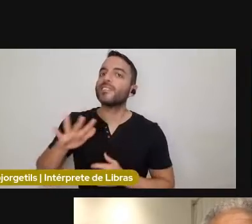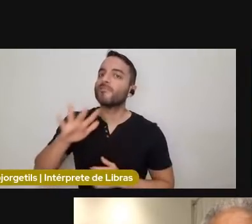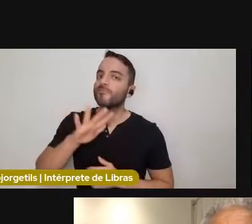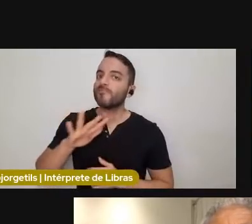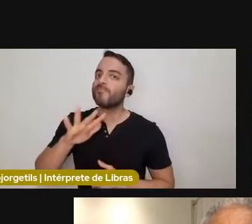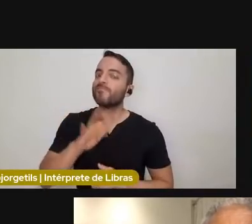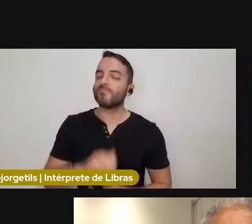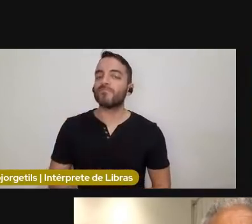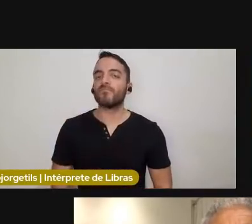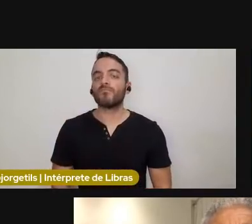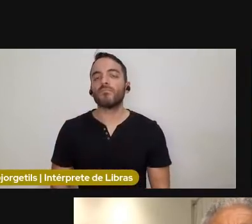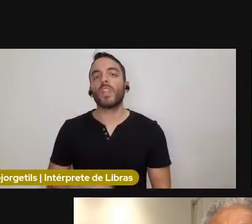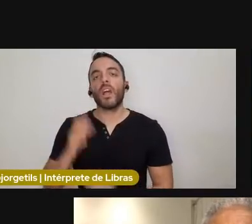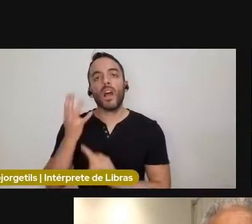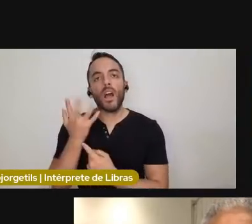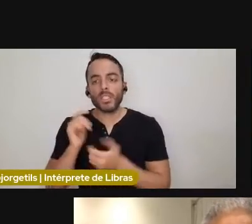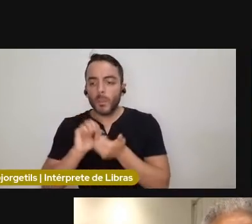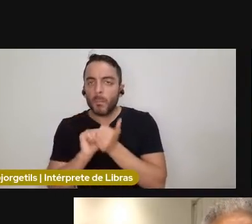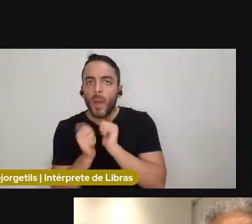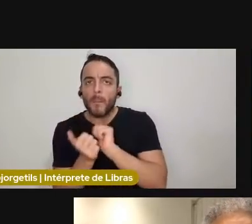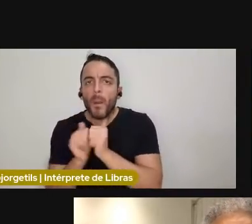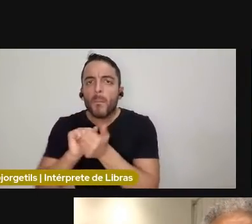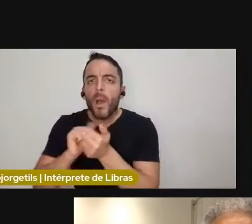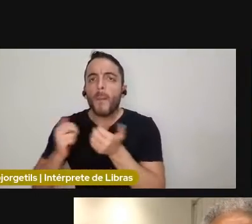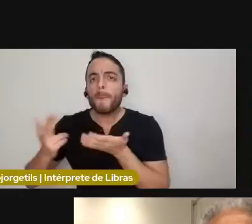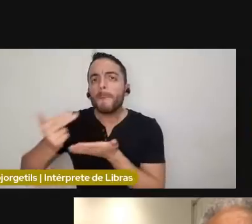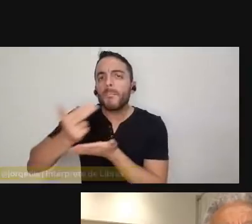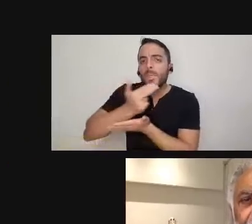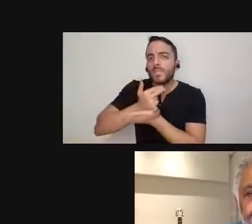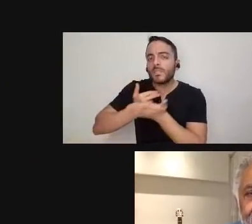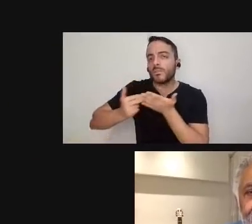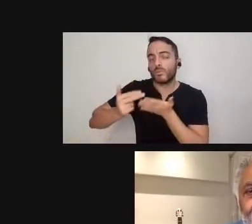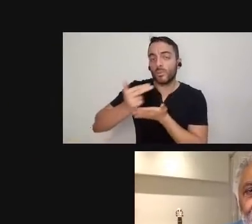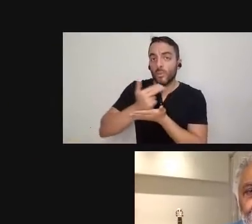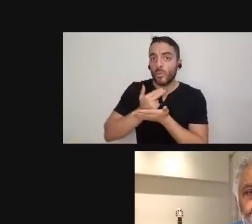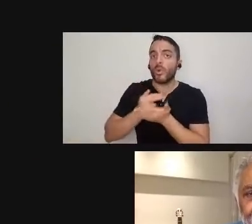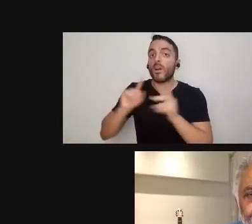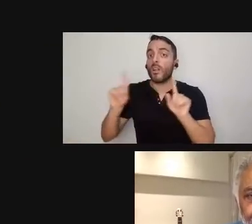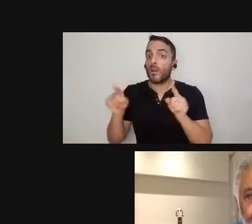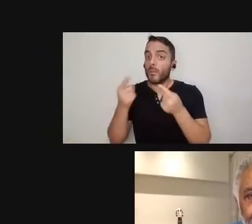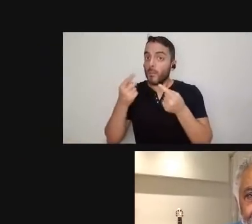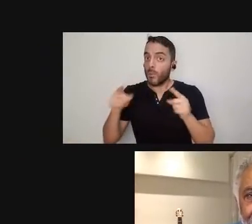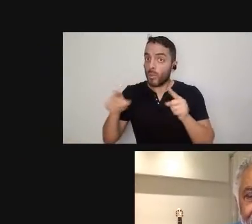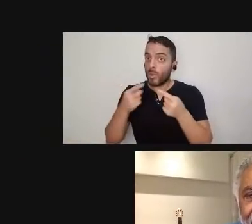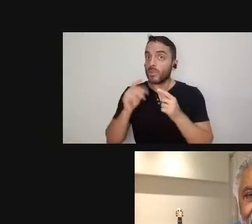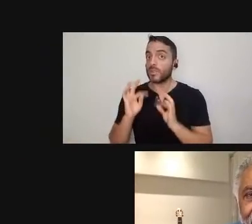das artes plásticas, da pintura, enfim, da música, de tudo.